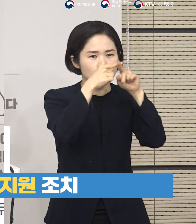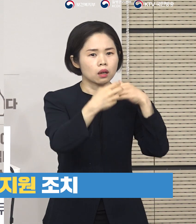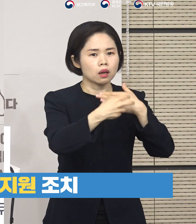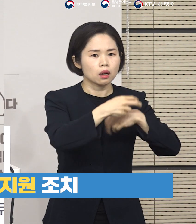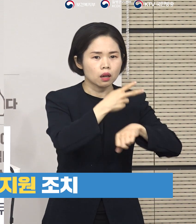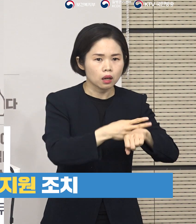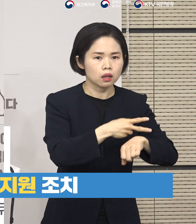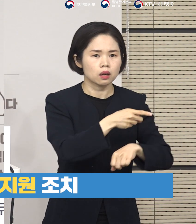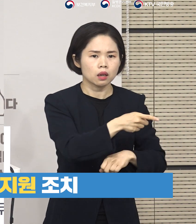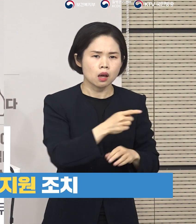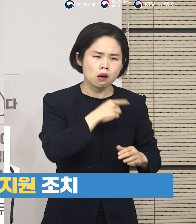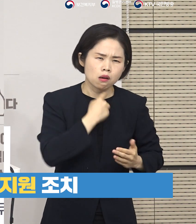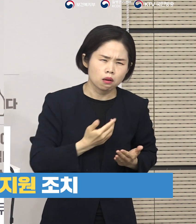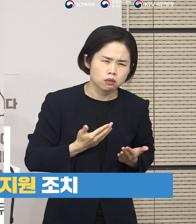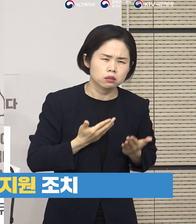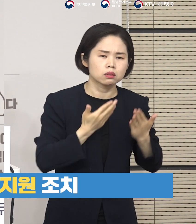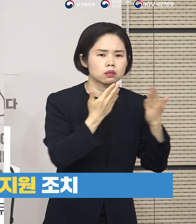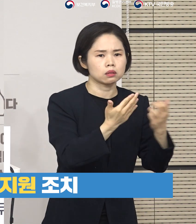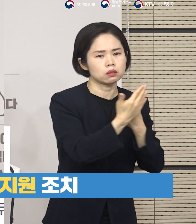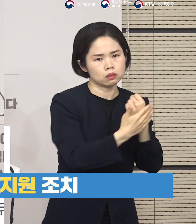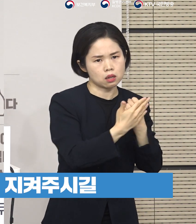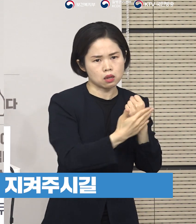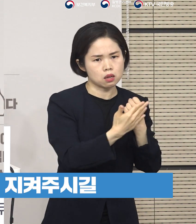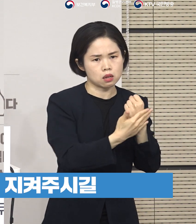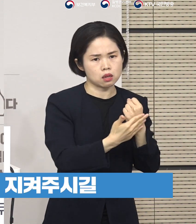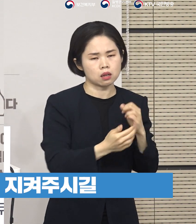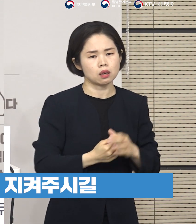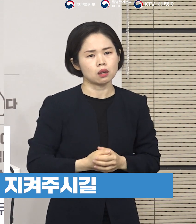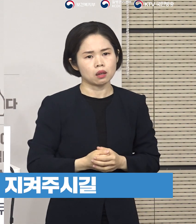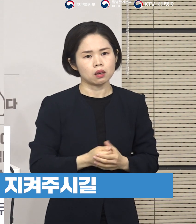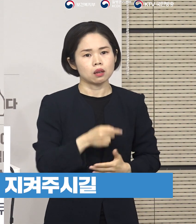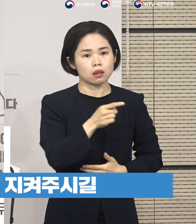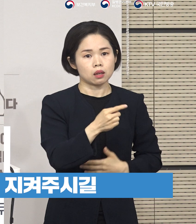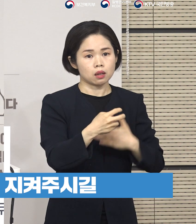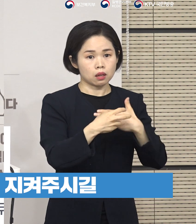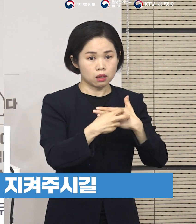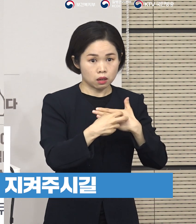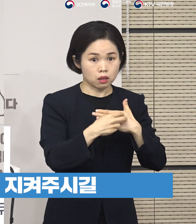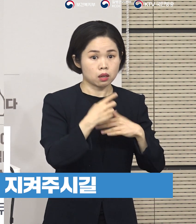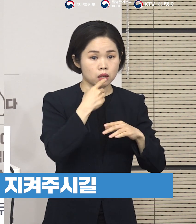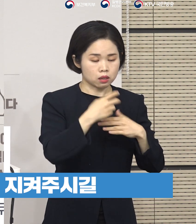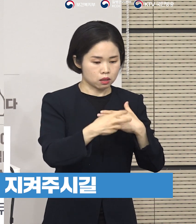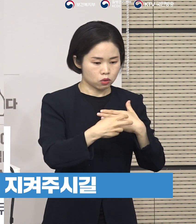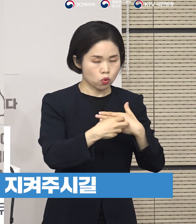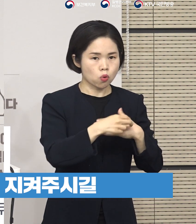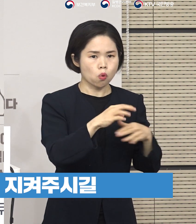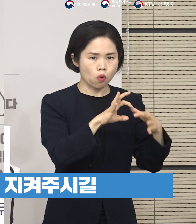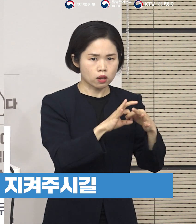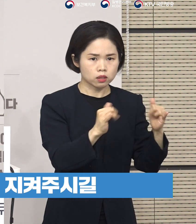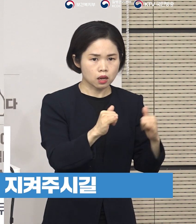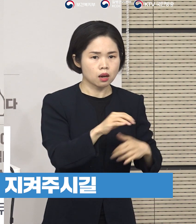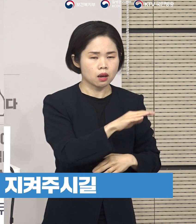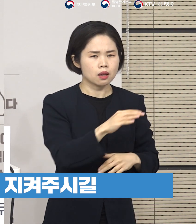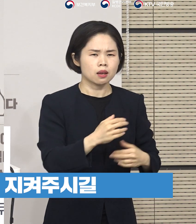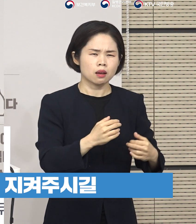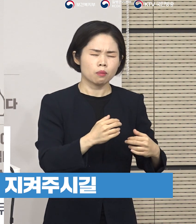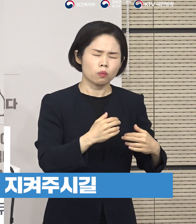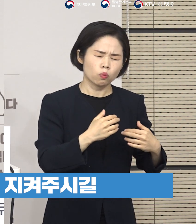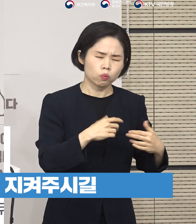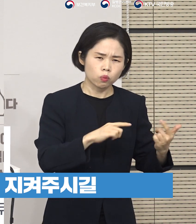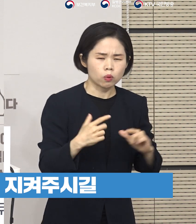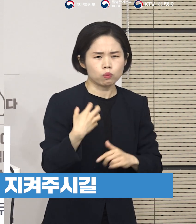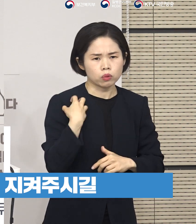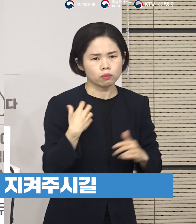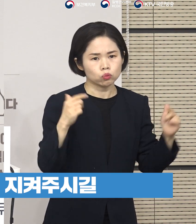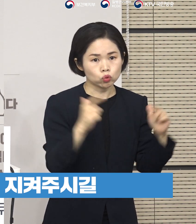방역의 최일선에서 헌신하시는 의료진과 방역 종사자들 덕분에 가능하였습니다. 이분들의 부담을